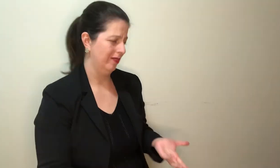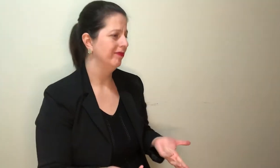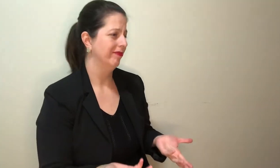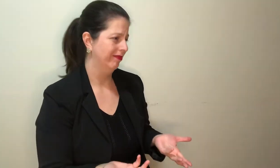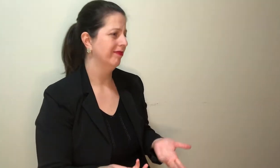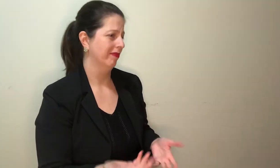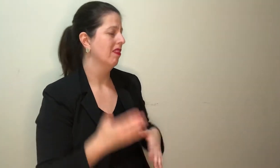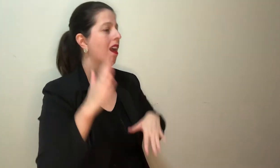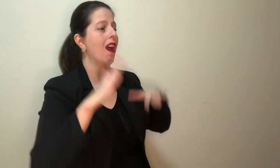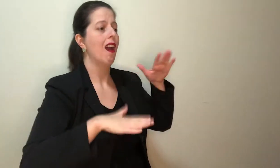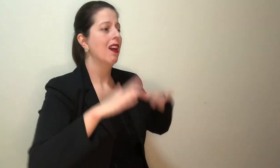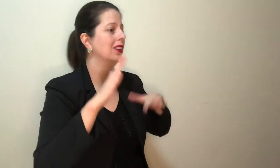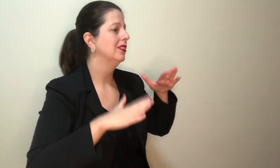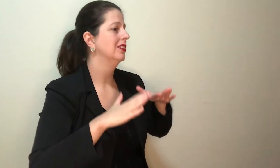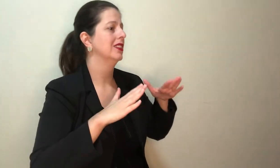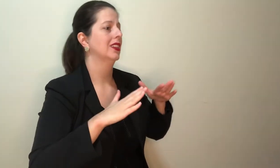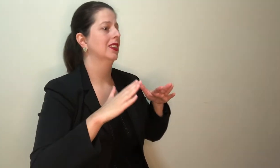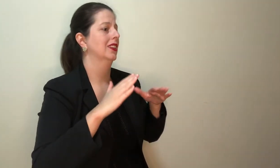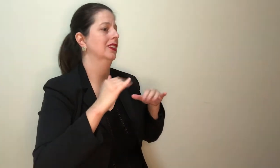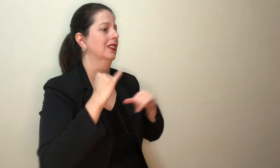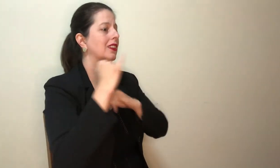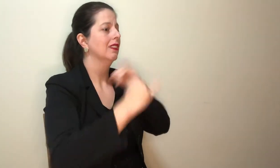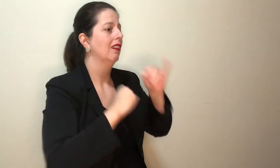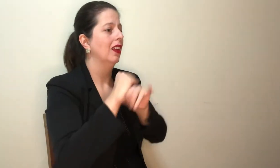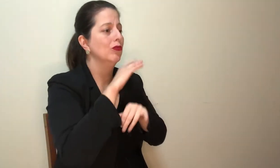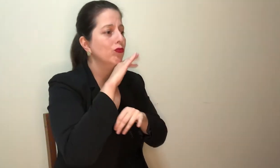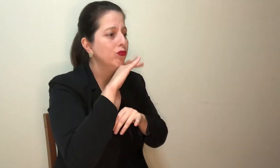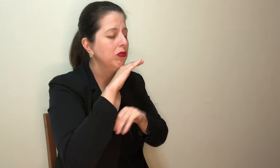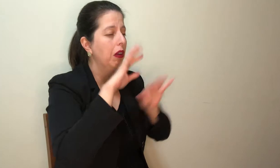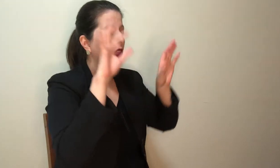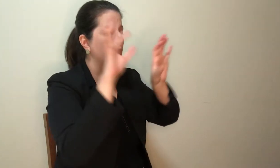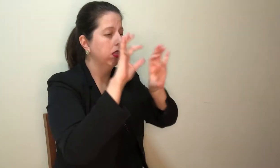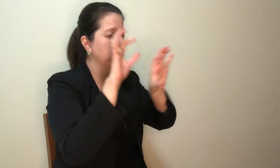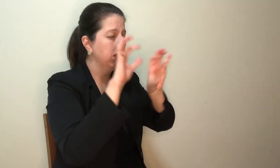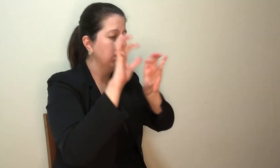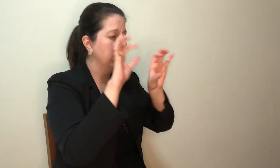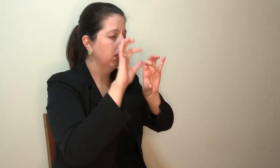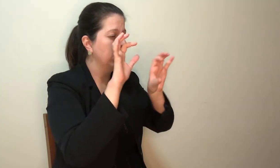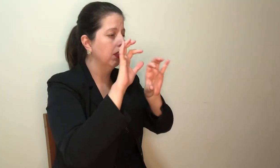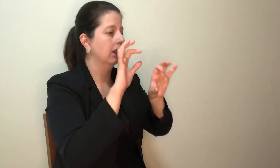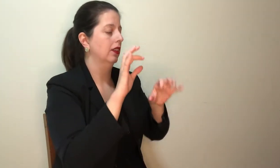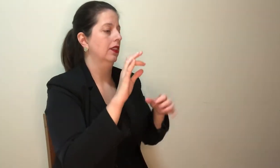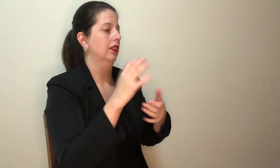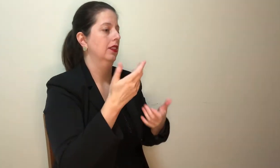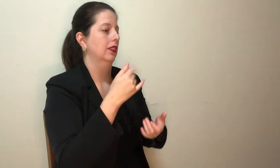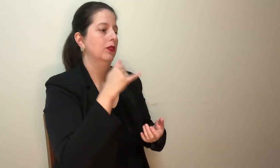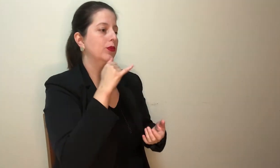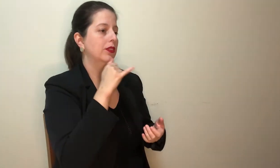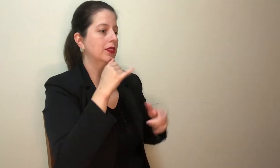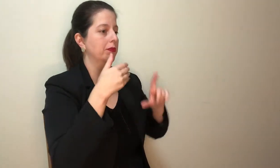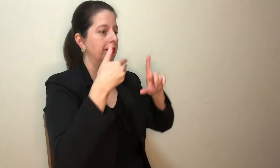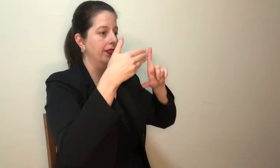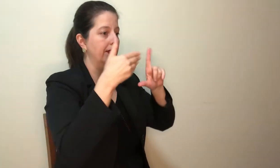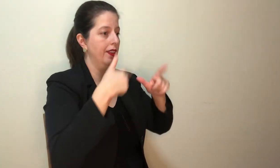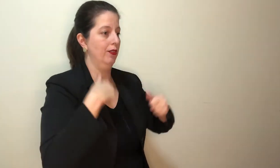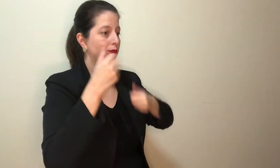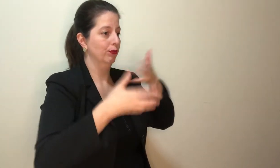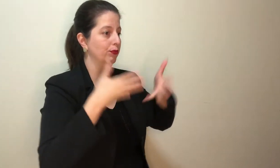isso. Acabo me sentindo mal por conta disso. Às vezes a internet também não colabora. A imagem fica